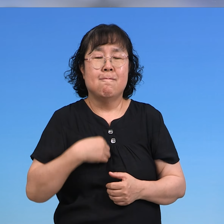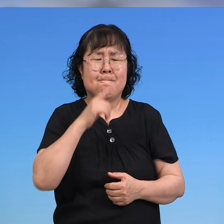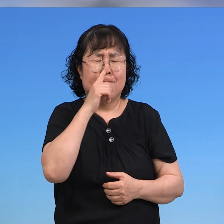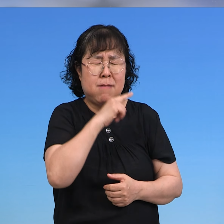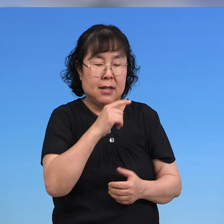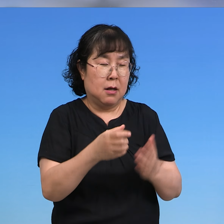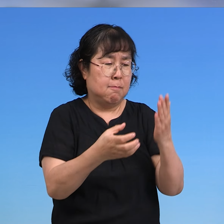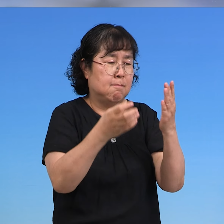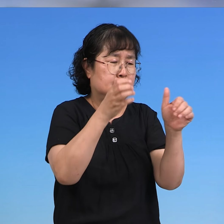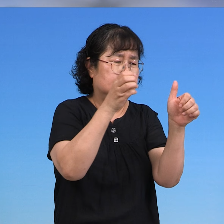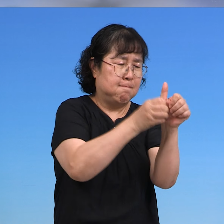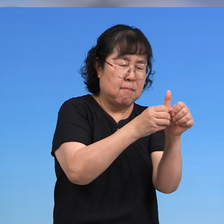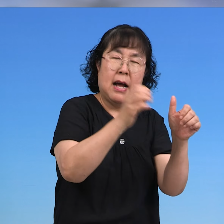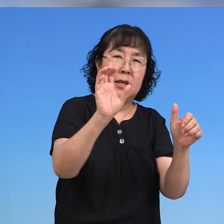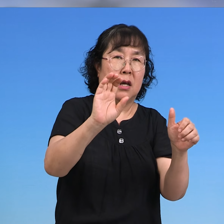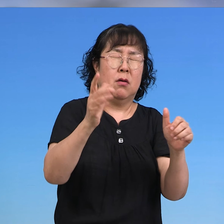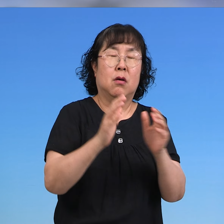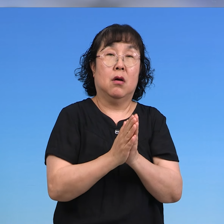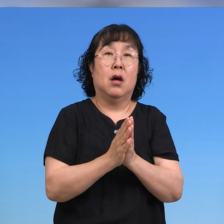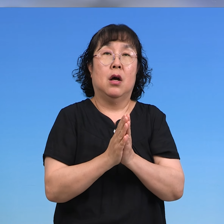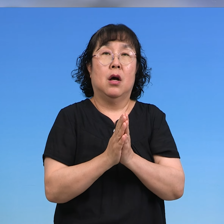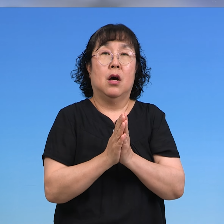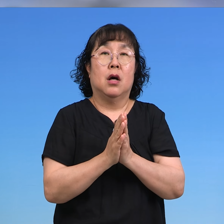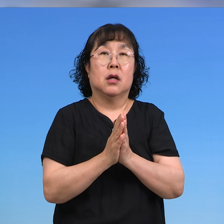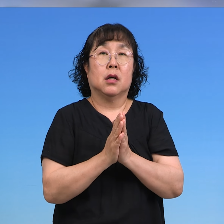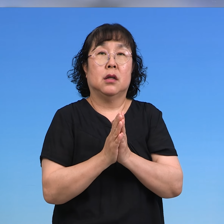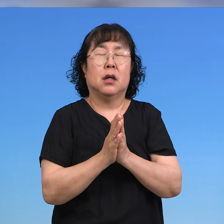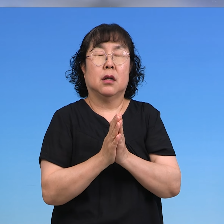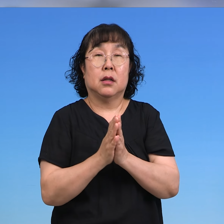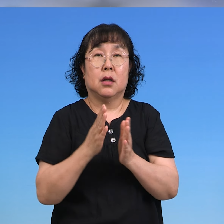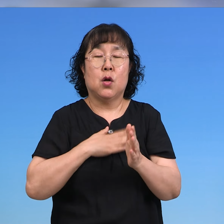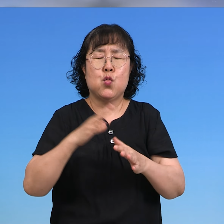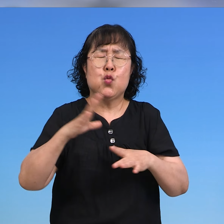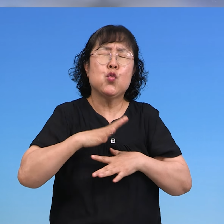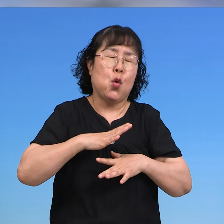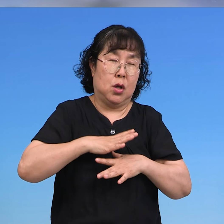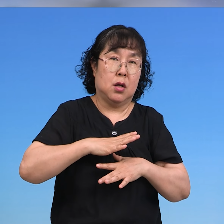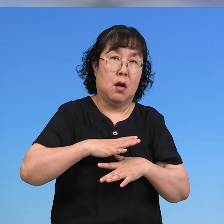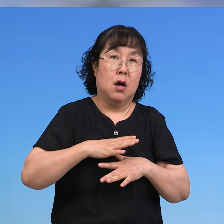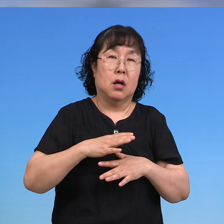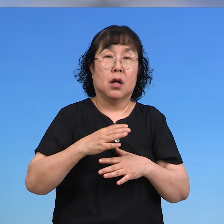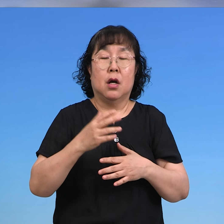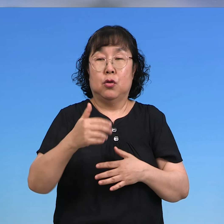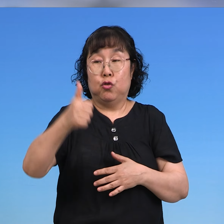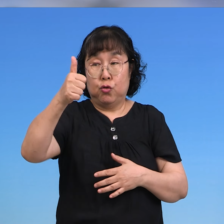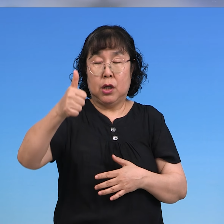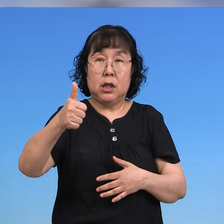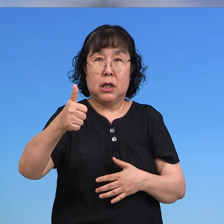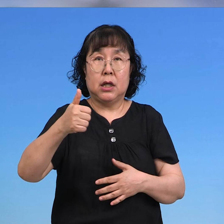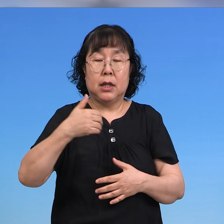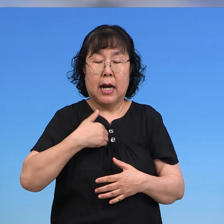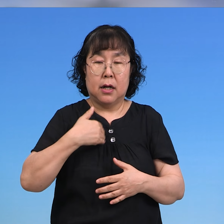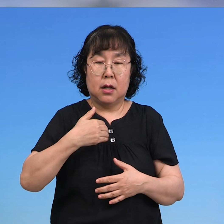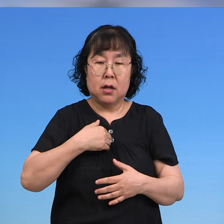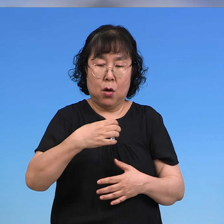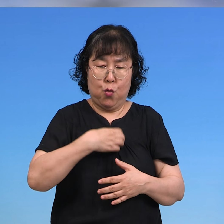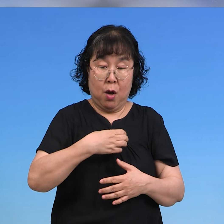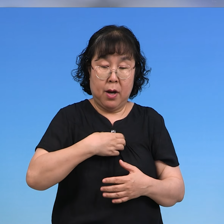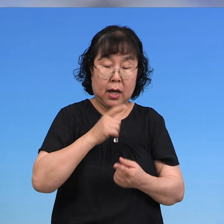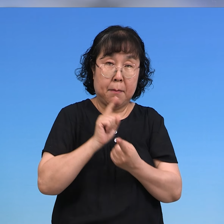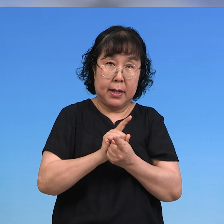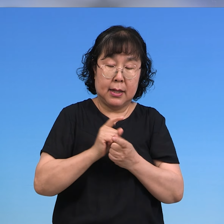주인이 아래 땅으로 내려놓으려고 했는데 자기를 그 공격하는 줄 알고 문 거예요.